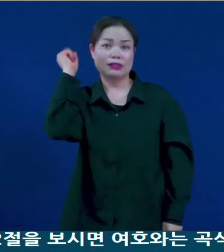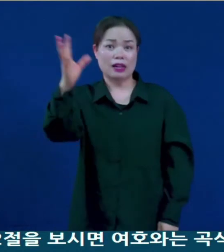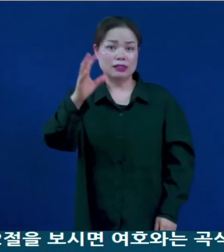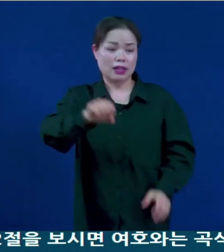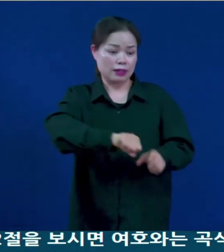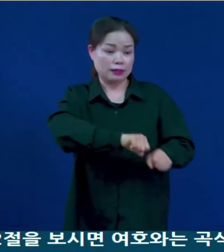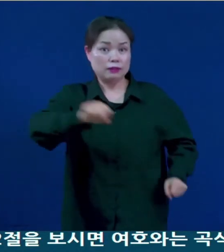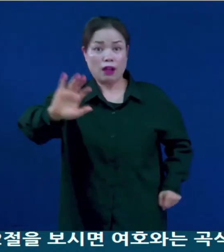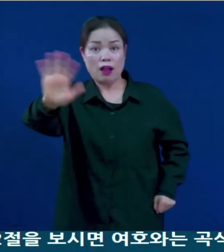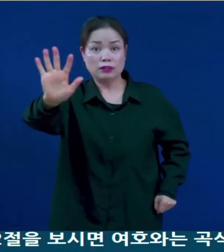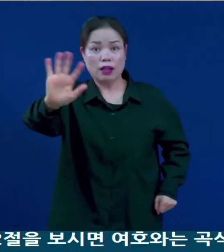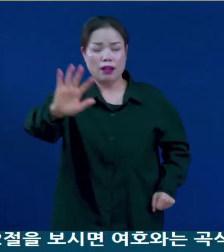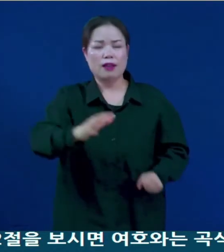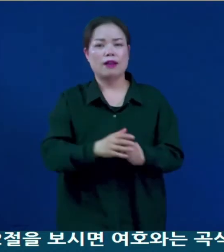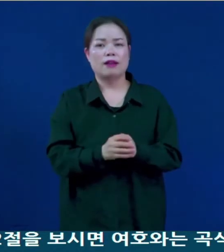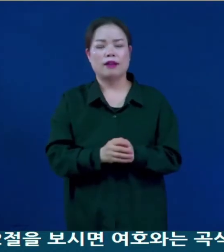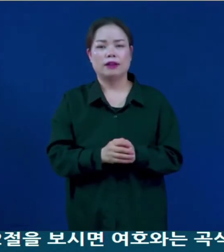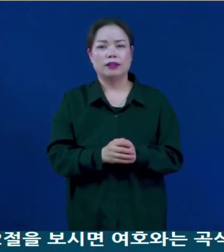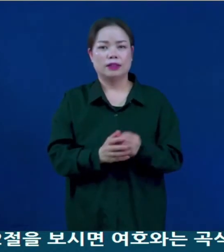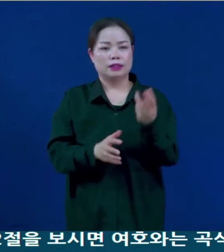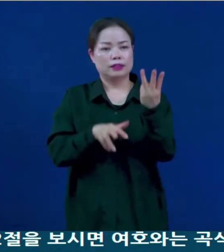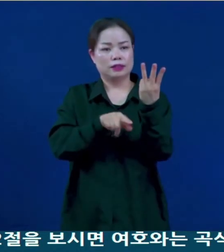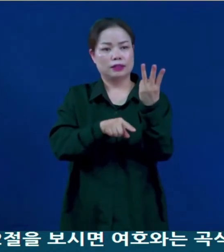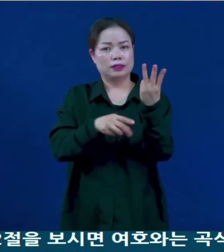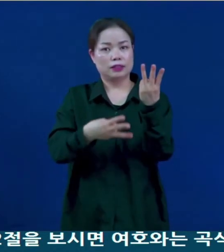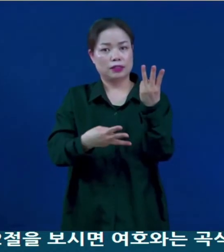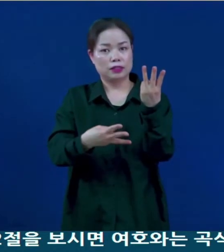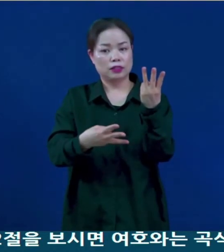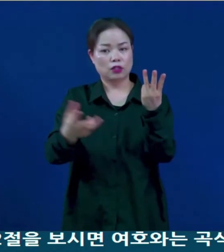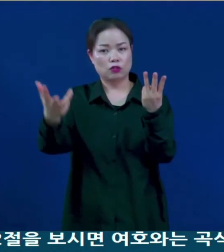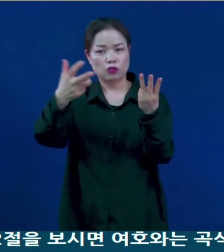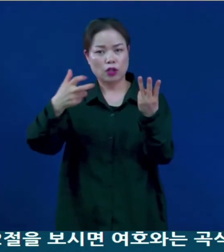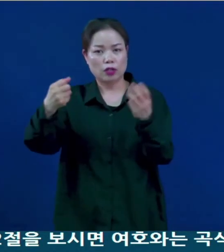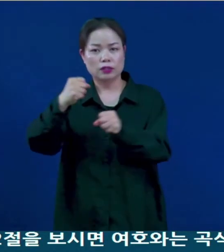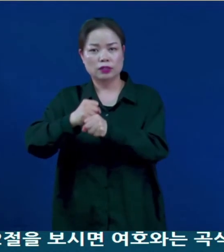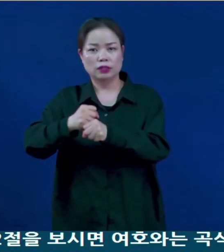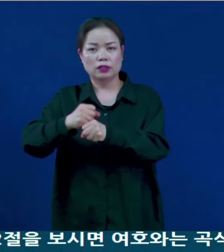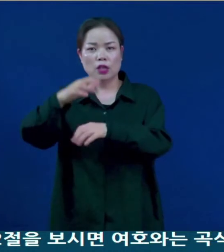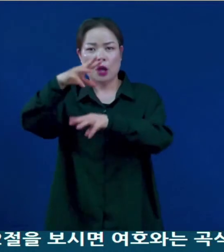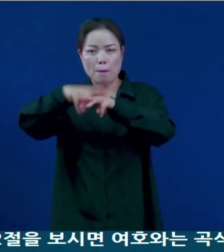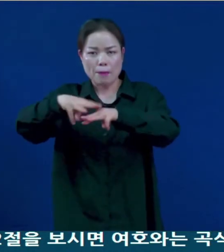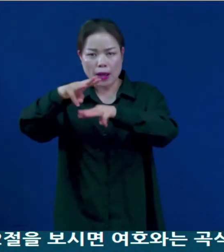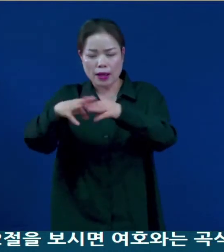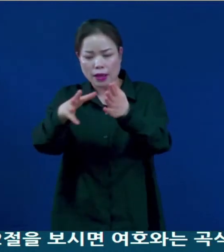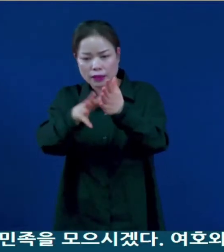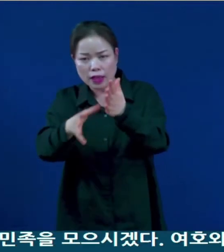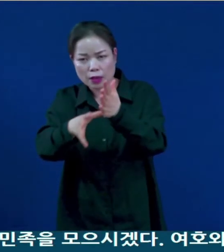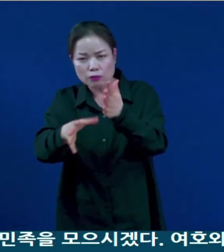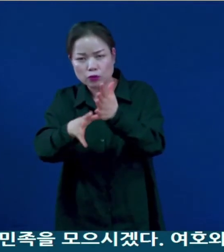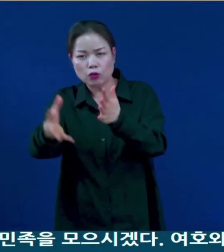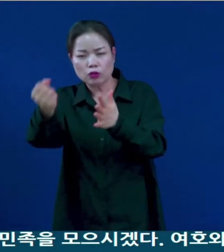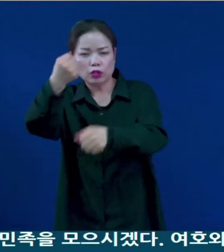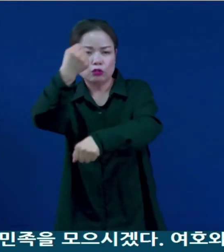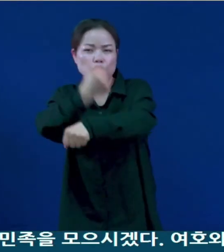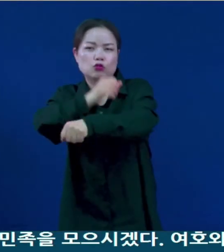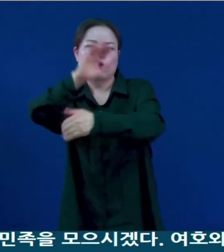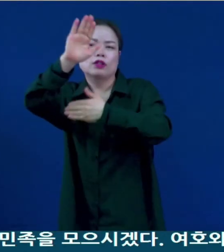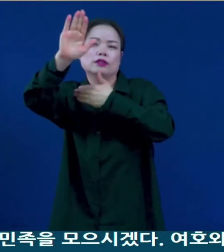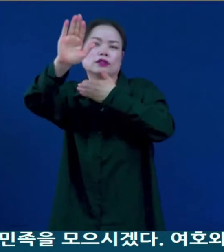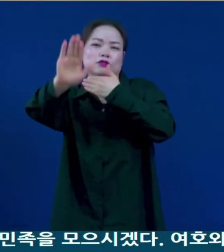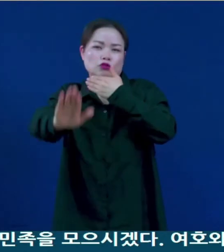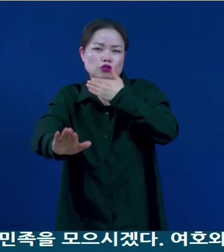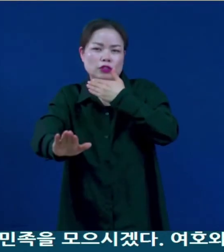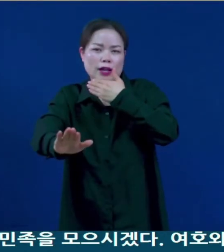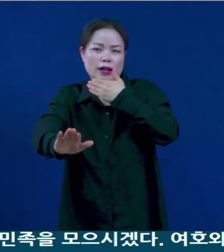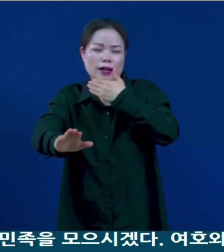것이 아닙니다. 3절에서 여호와가 들라고 하시는 보습이나 낫을 든 사람이 수고하고 나서 하는 일이